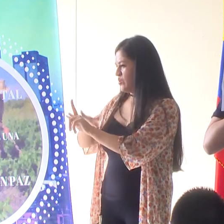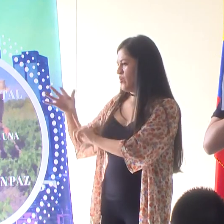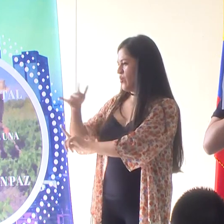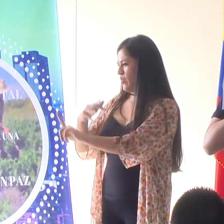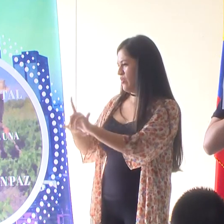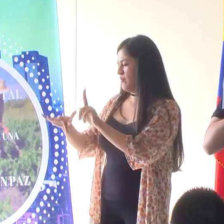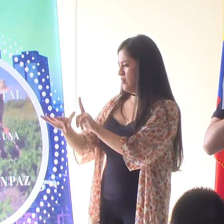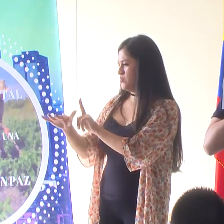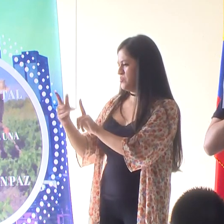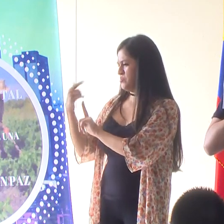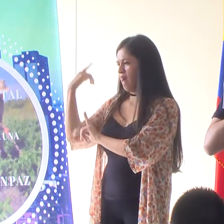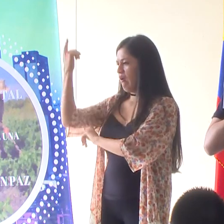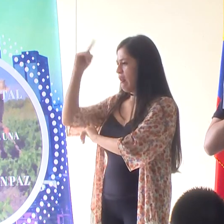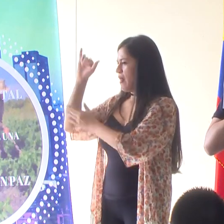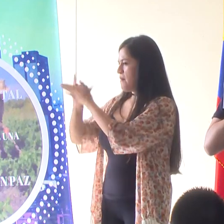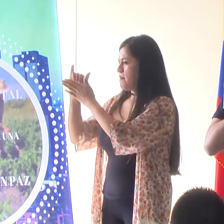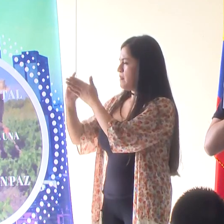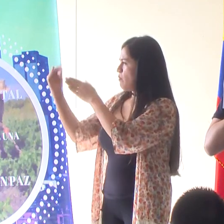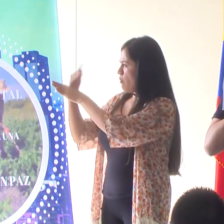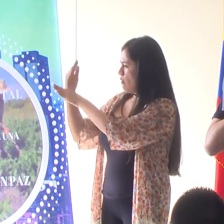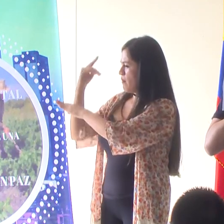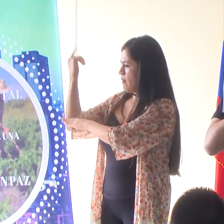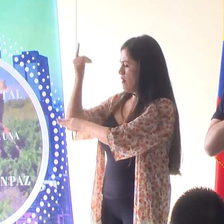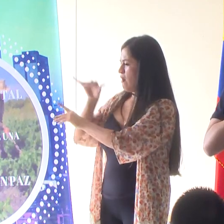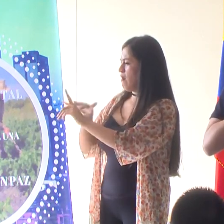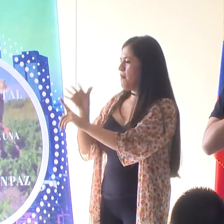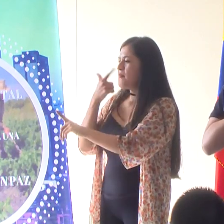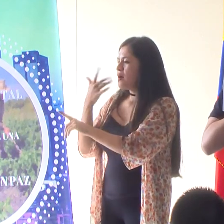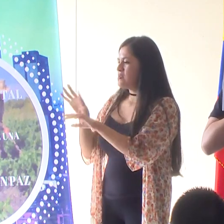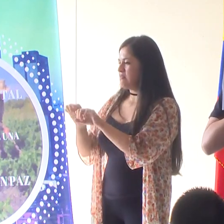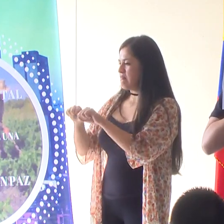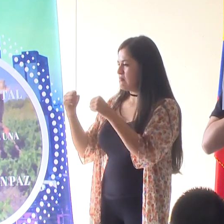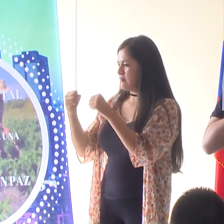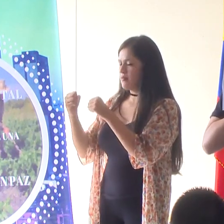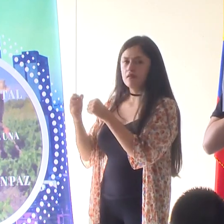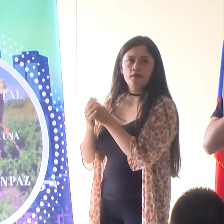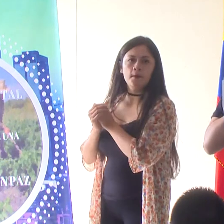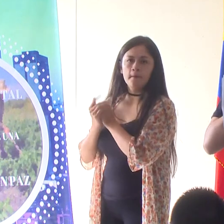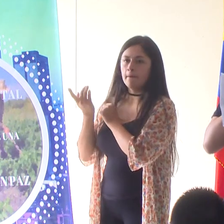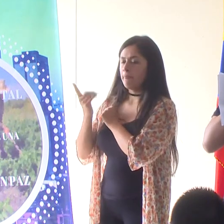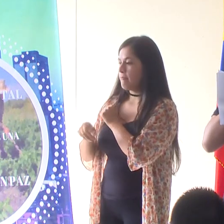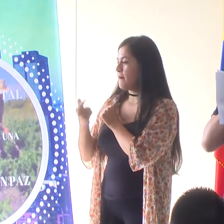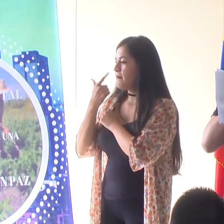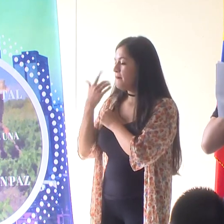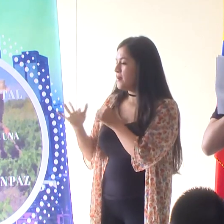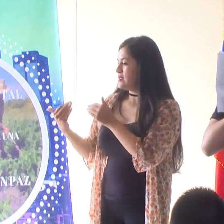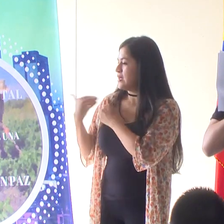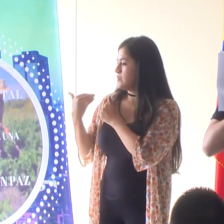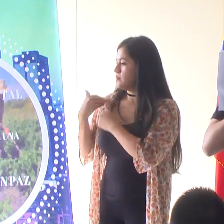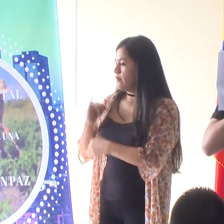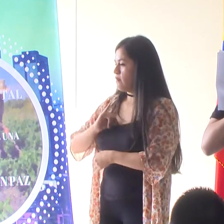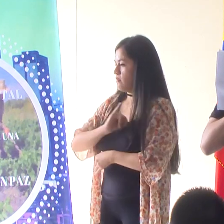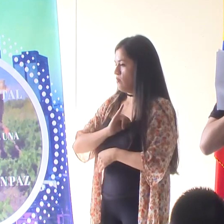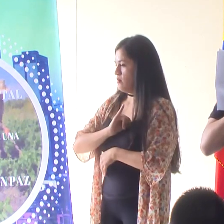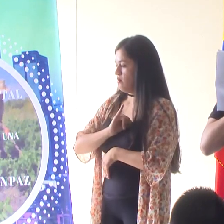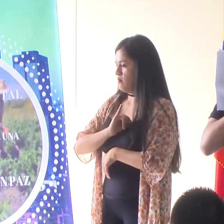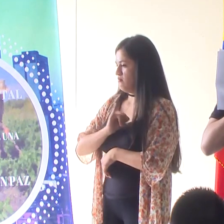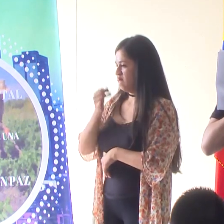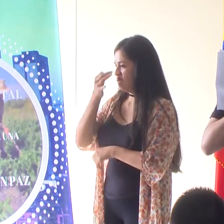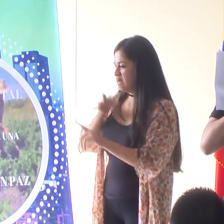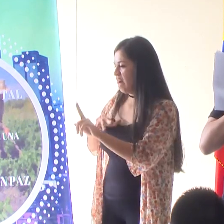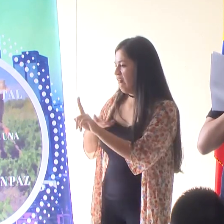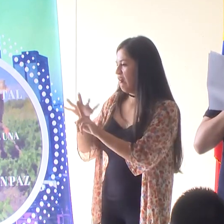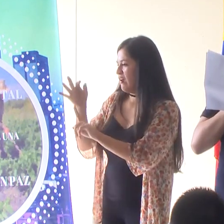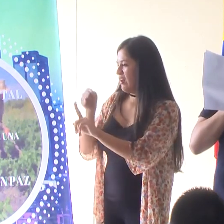es un fenómeno global que se ha promulgado como fragmentado y casi de responsabilidad individual la